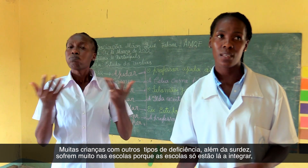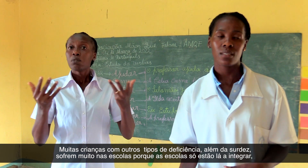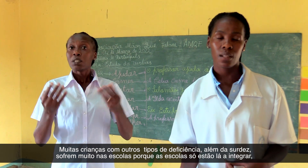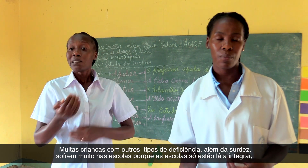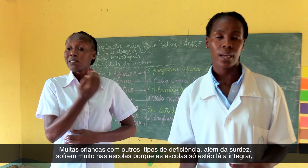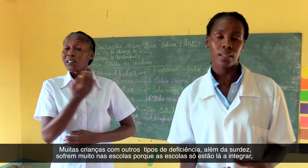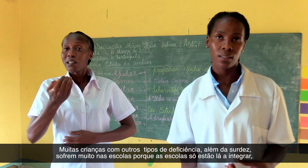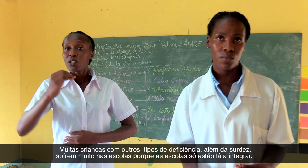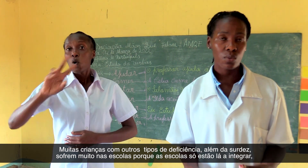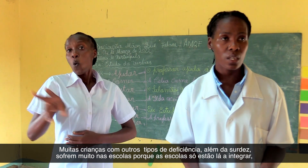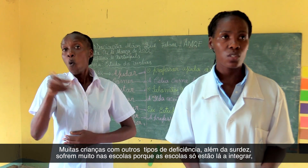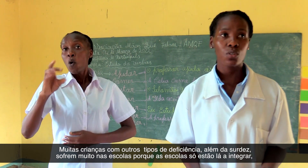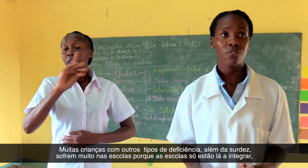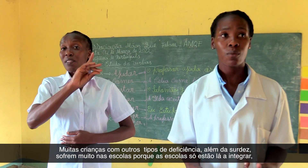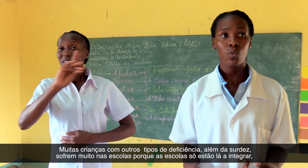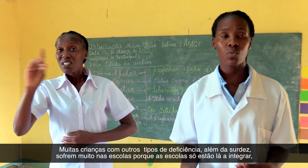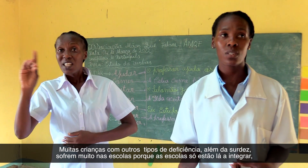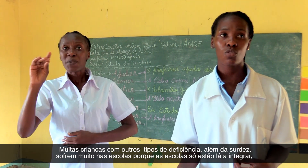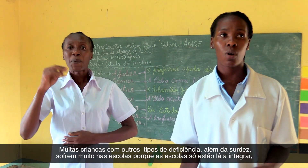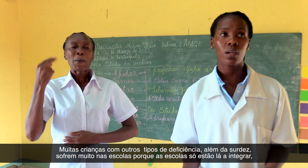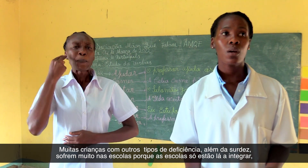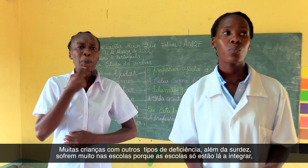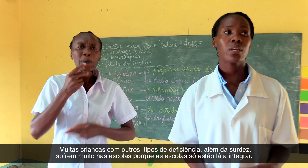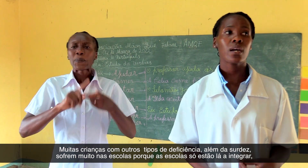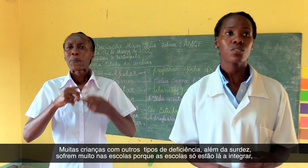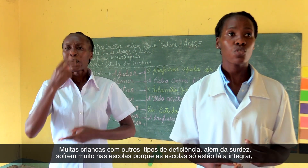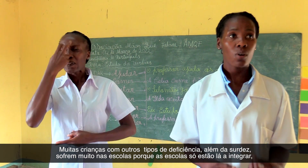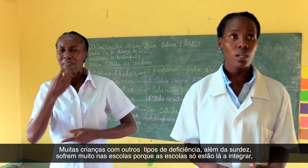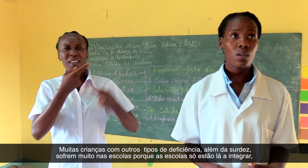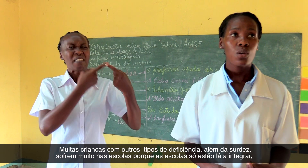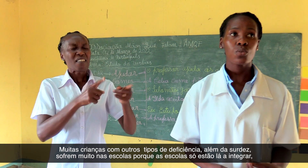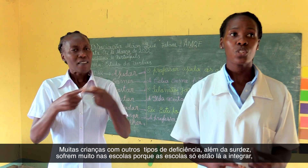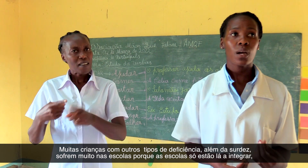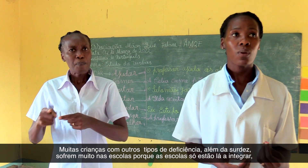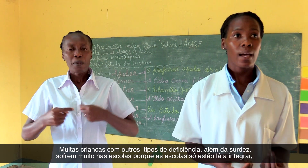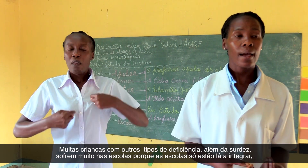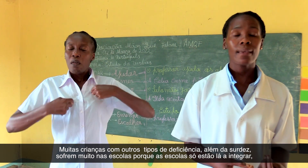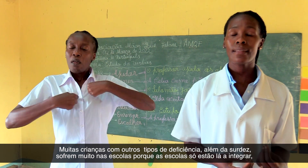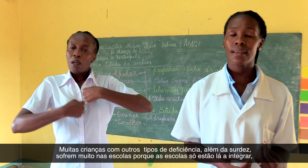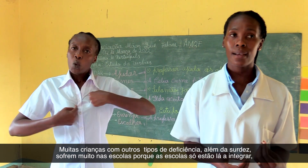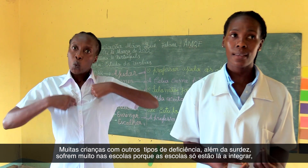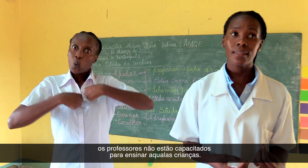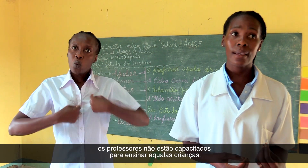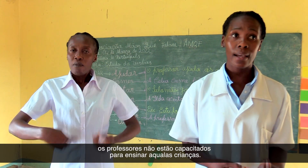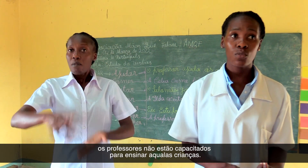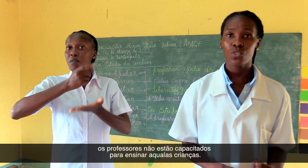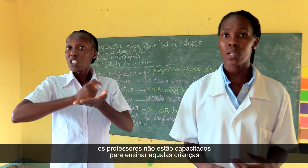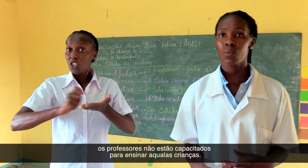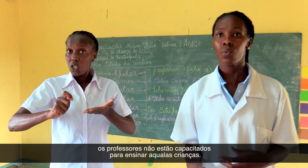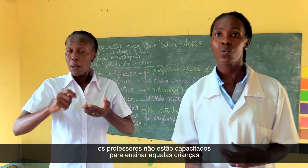deficiências também, além de surdez, sofrem muito nas escolas. Porque as escolas só estão lá a integrar.